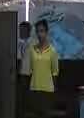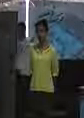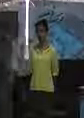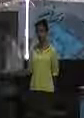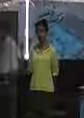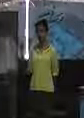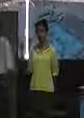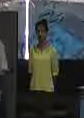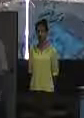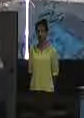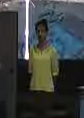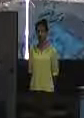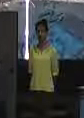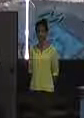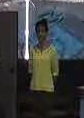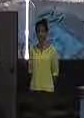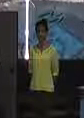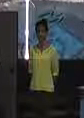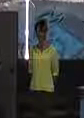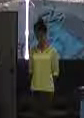dividir aqui.